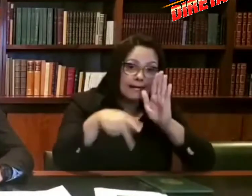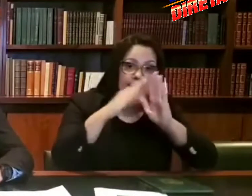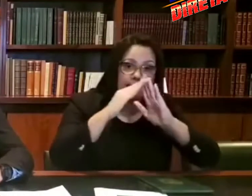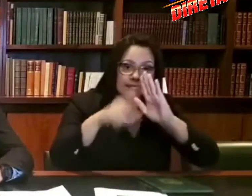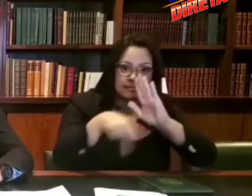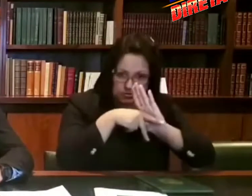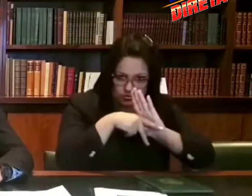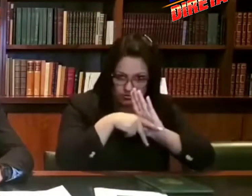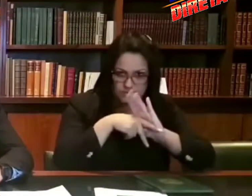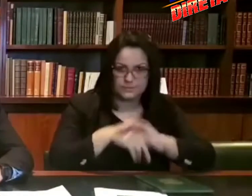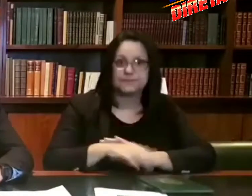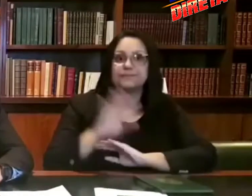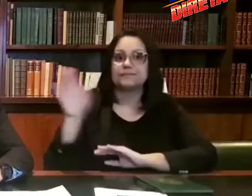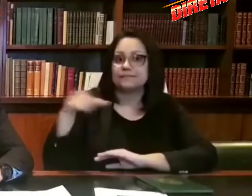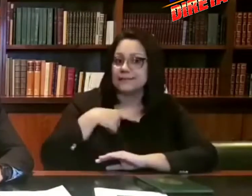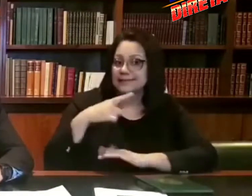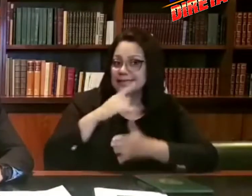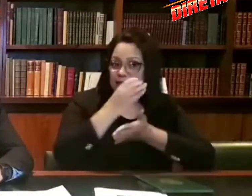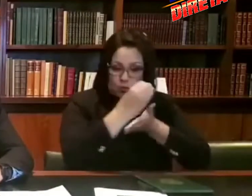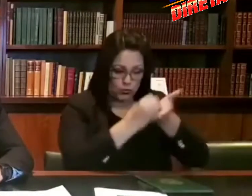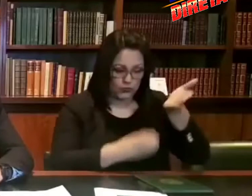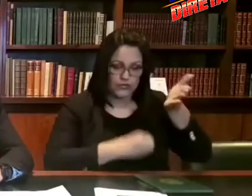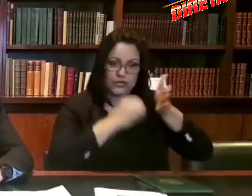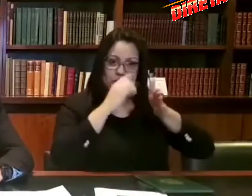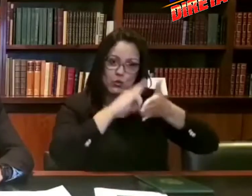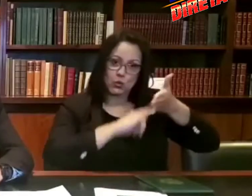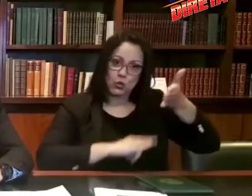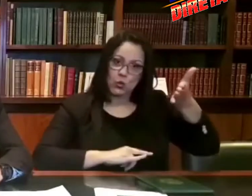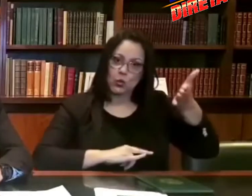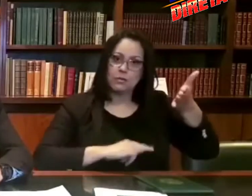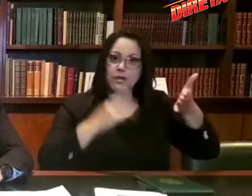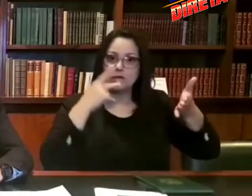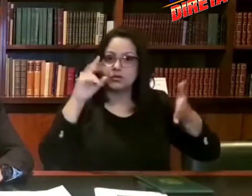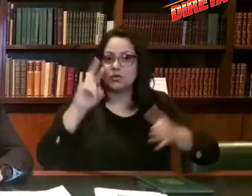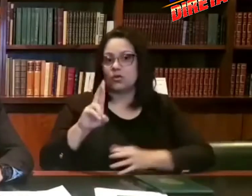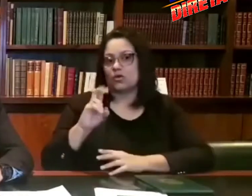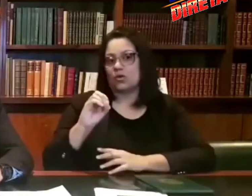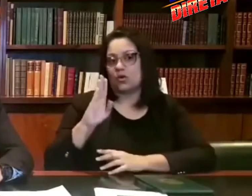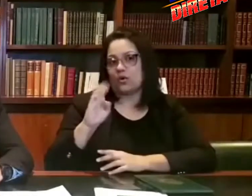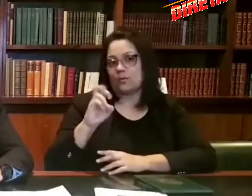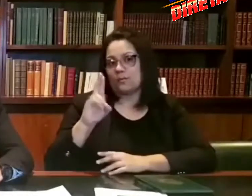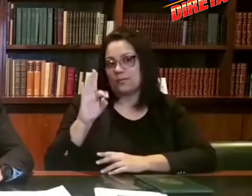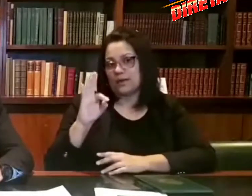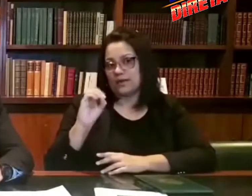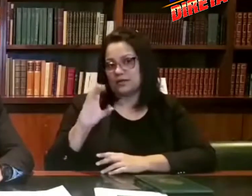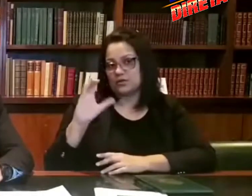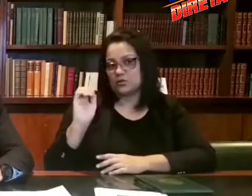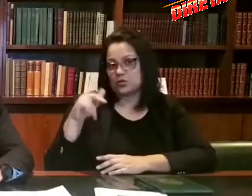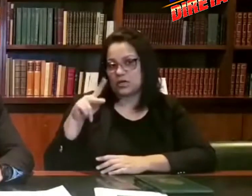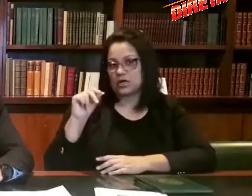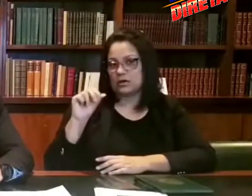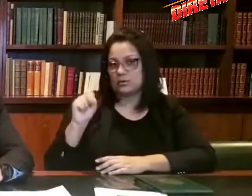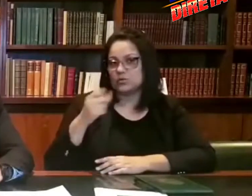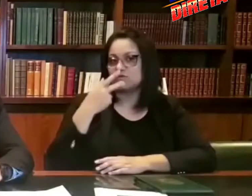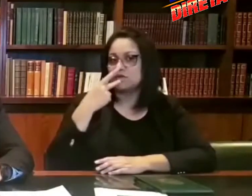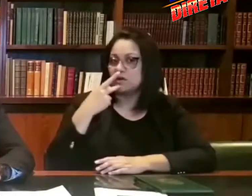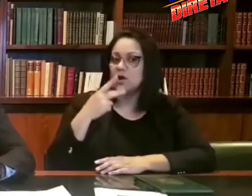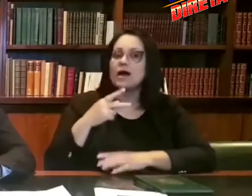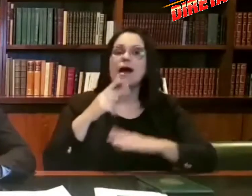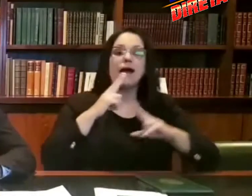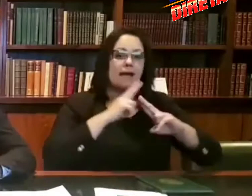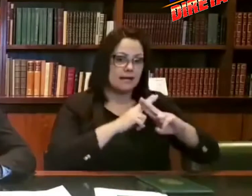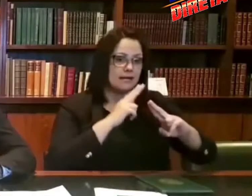Banco Central, liderado pelo Roberto Campos, permitiu até 6 meses sem alterações de provisões. Então, a Caixa